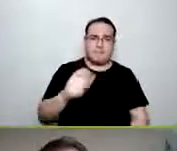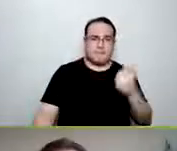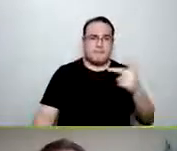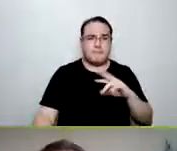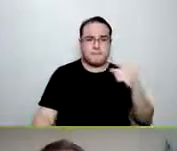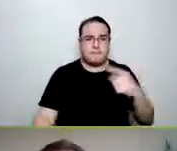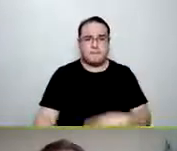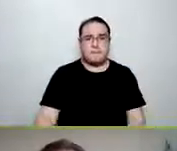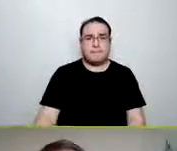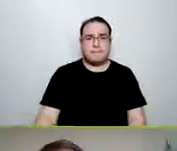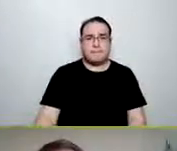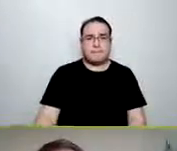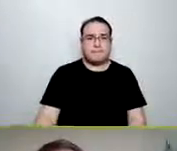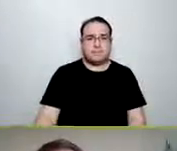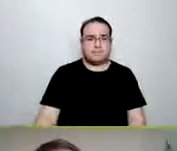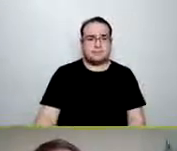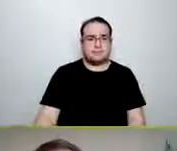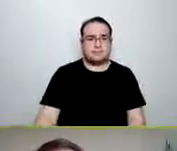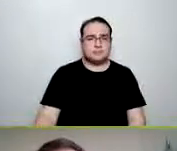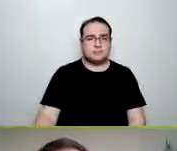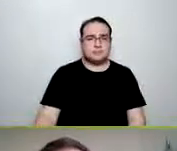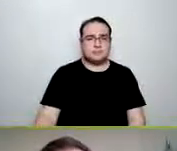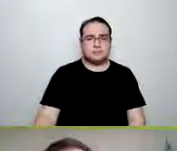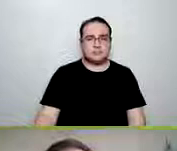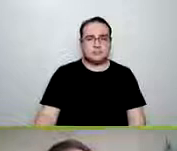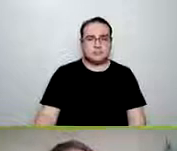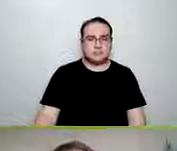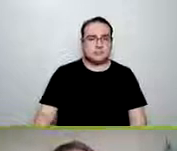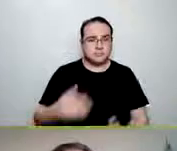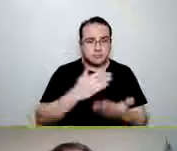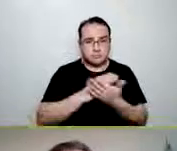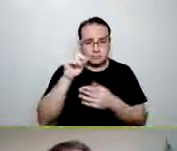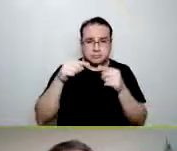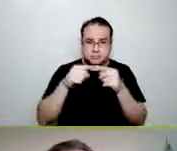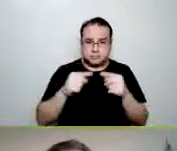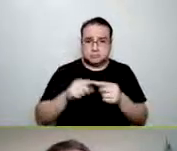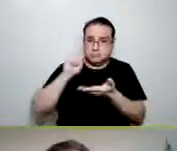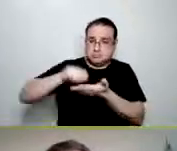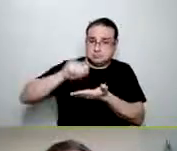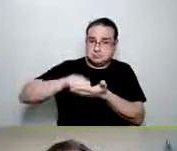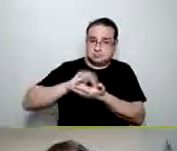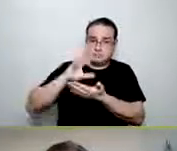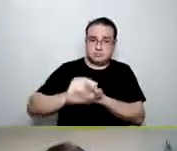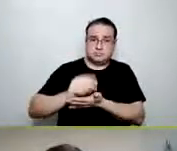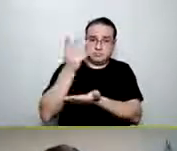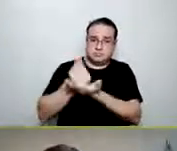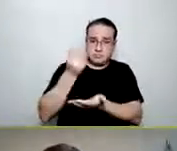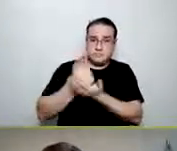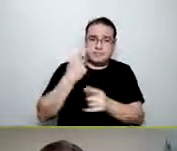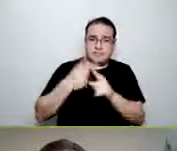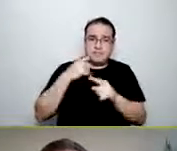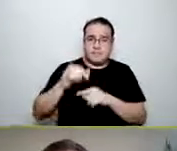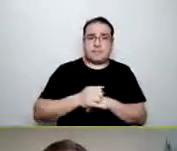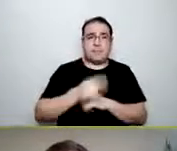pouco daqui adiante. E, a partir de lá, é importante de anotar essas gravações, porque